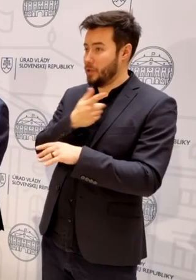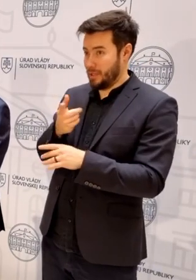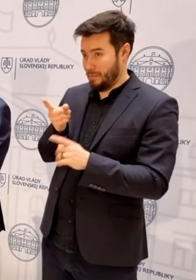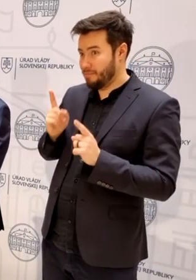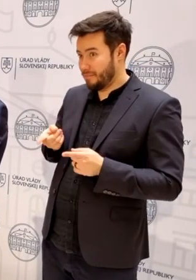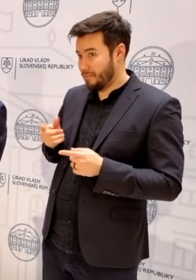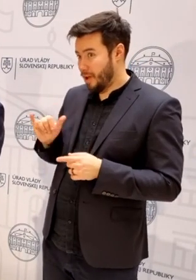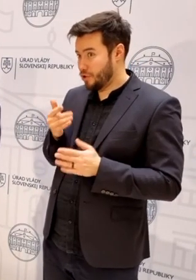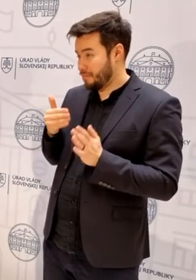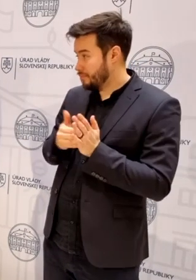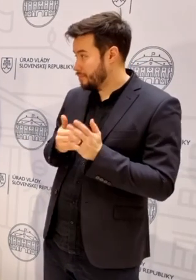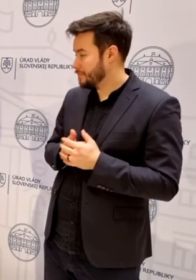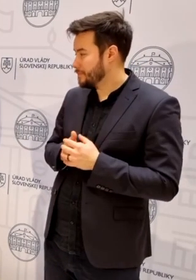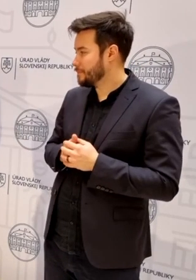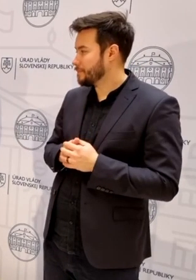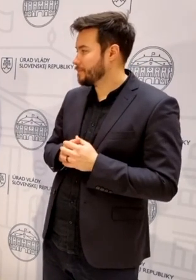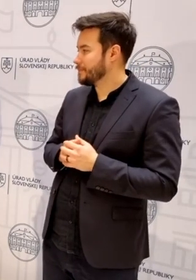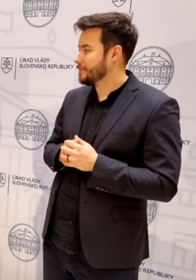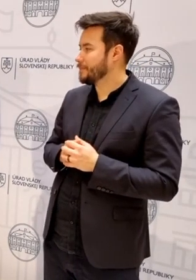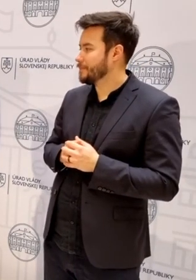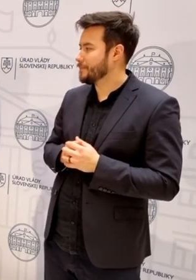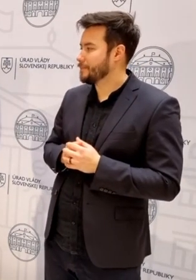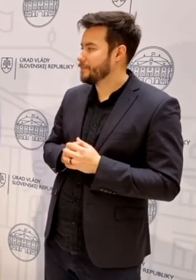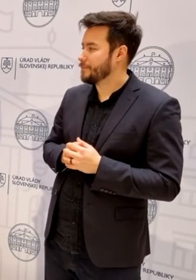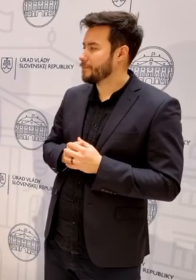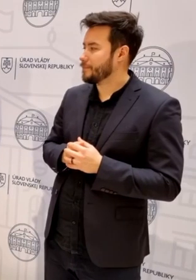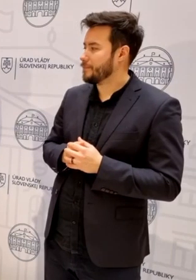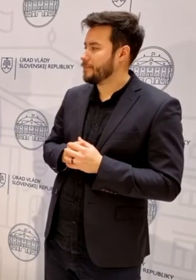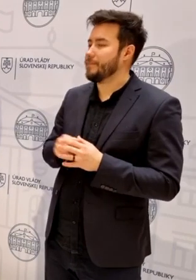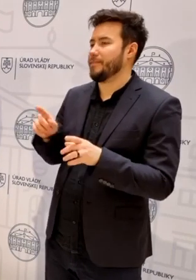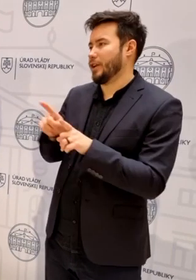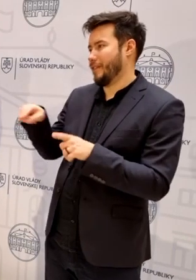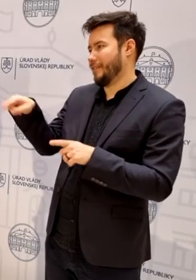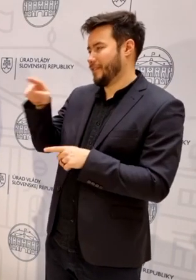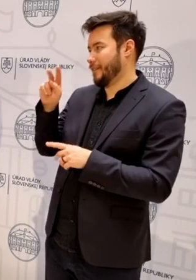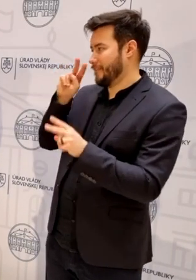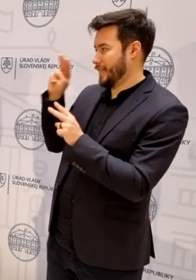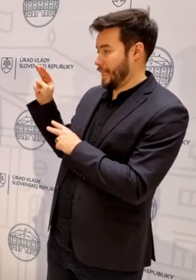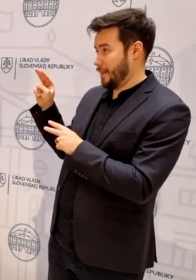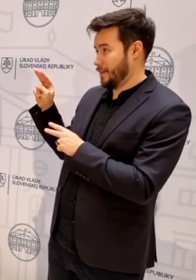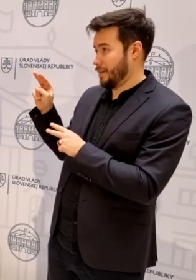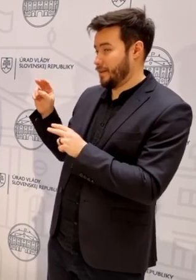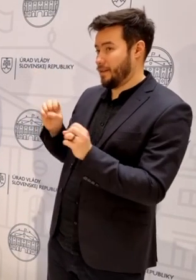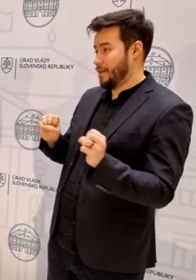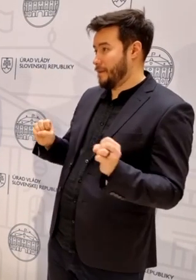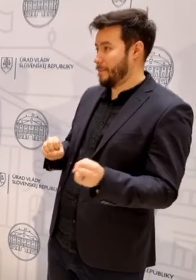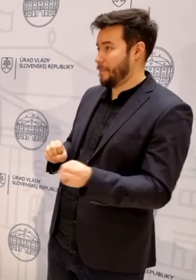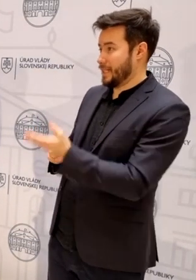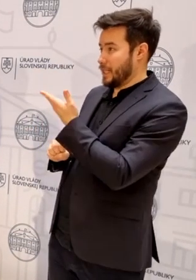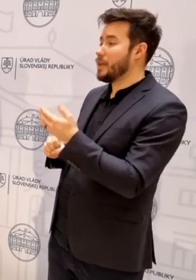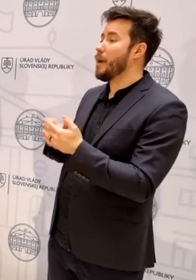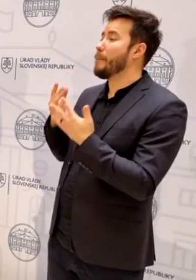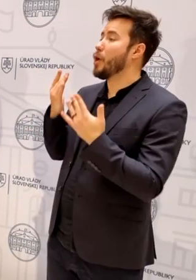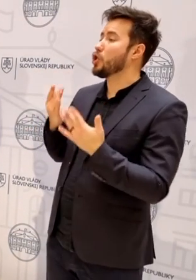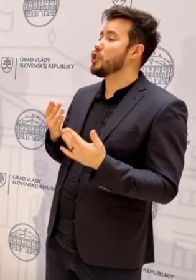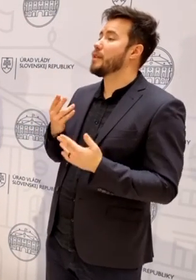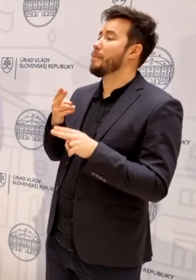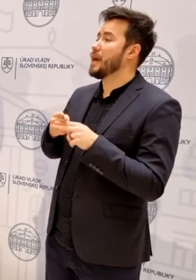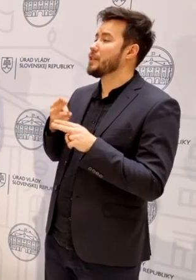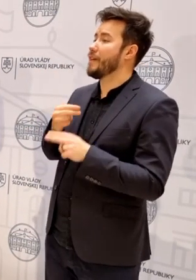ešte? Tak ako ste videli z prezentácie, počet pacientov, ktorí sú v nemocniciach, stúpa